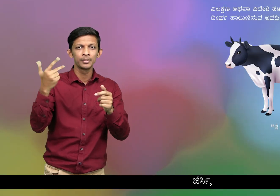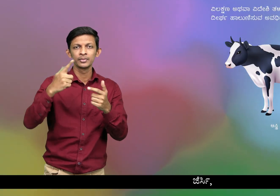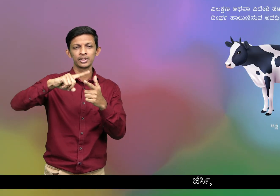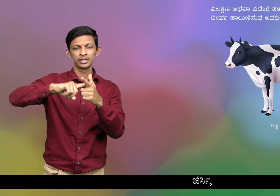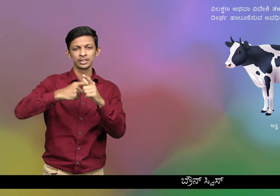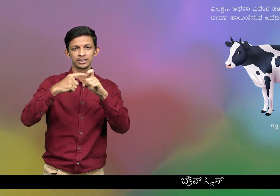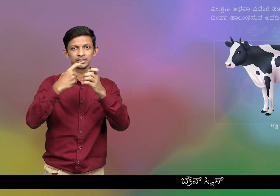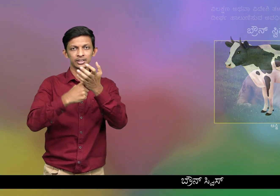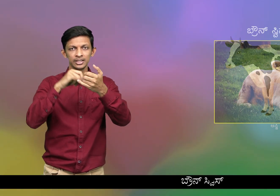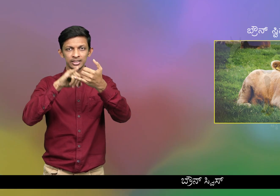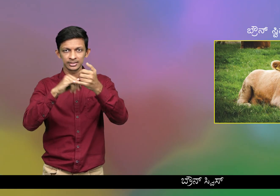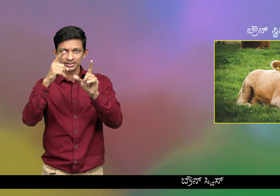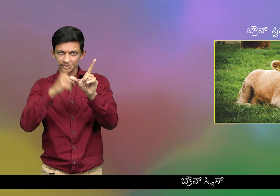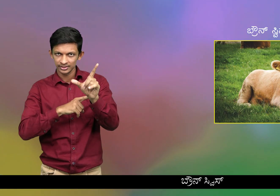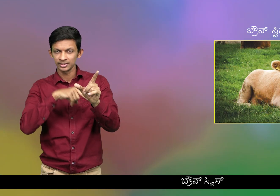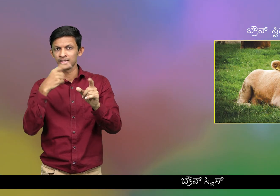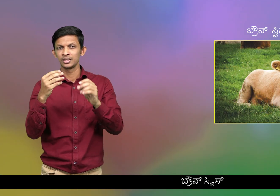ಜರ್ಸಿ, ಬ್ರೌನ್ ಸ್ವಿಸ್,